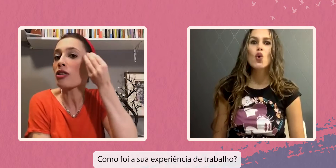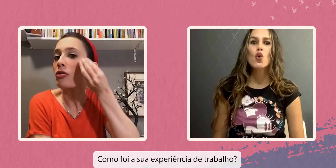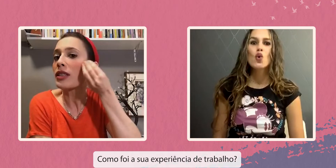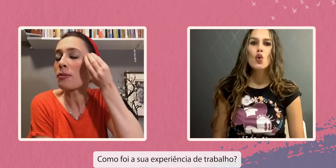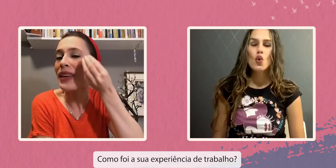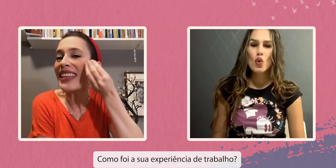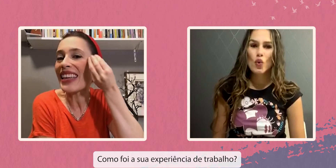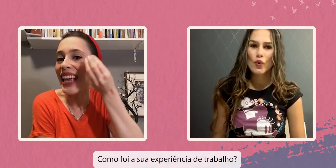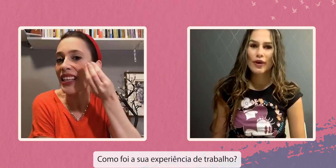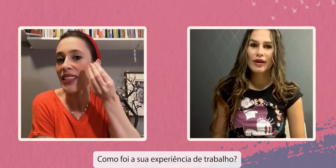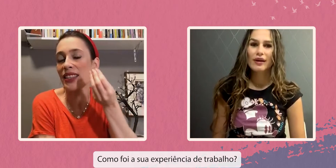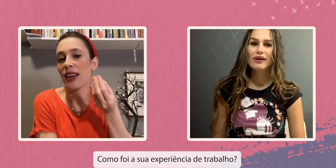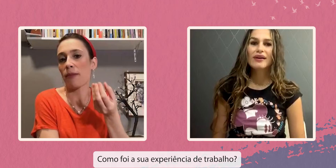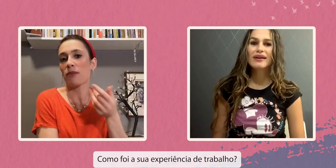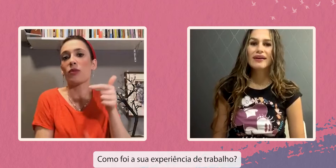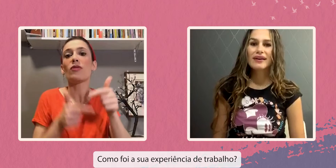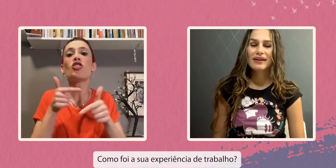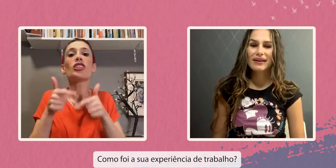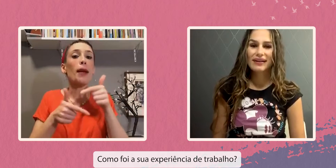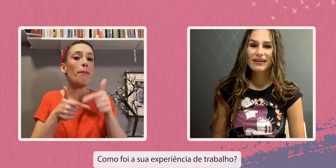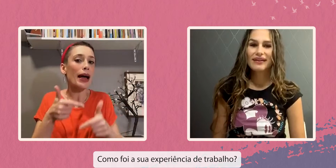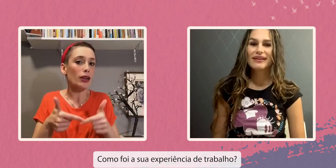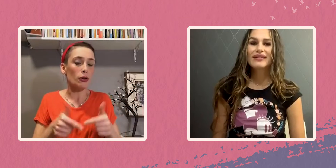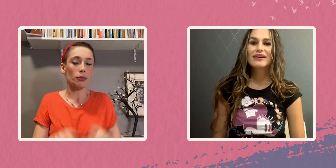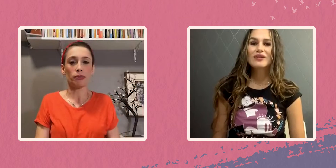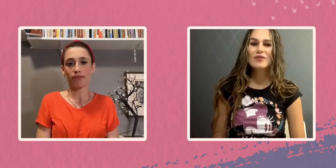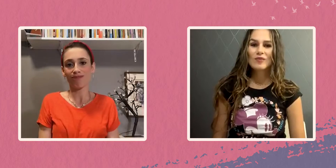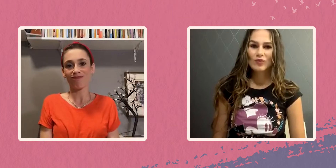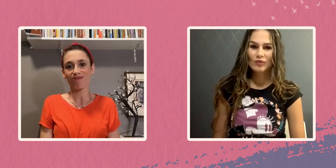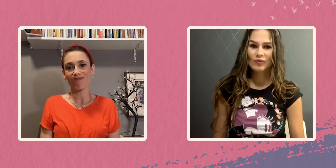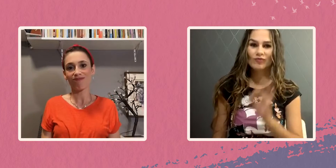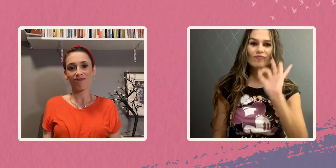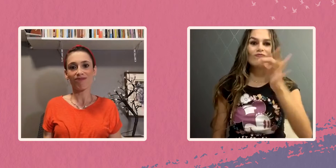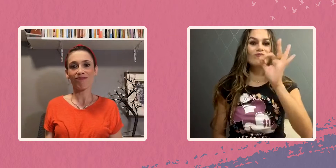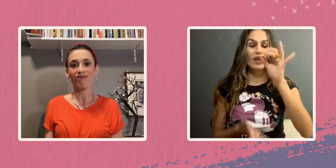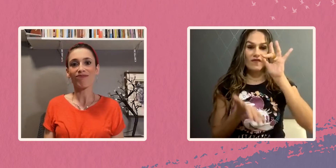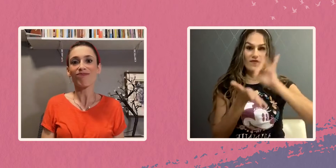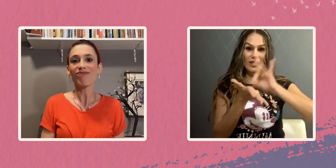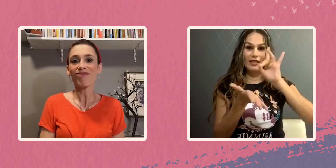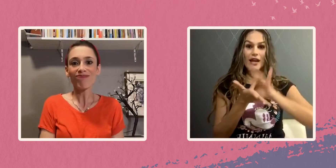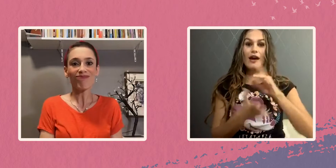Como foi a sua experiência de trabalho?